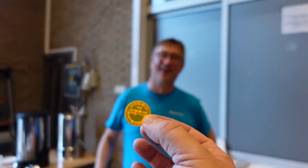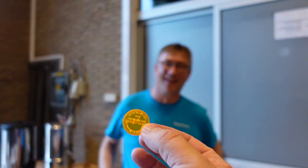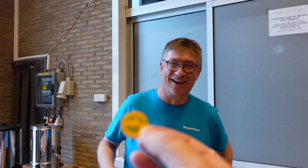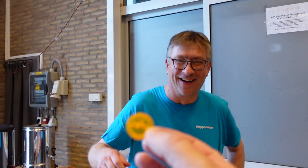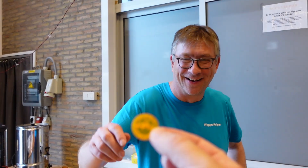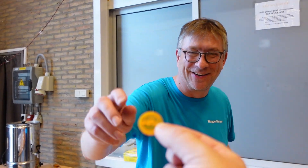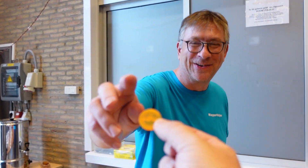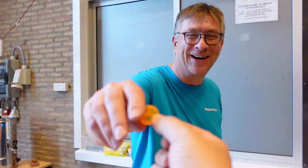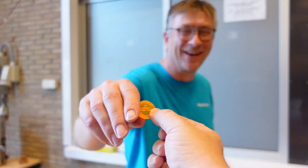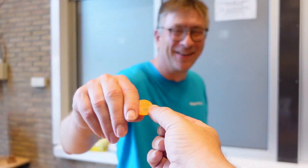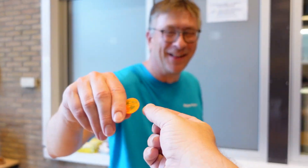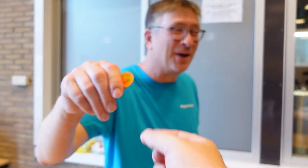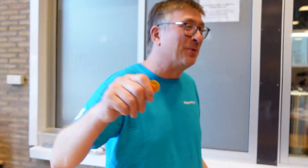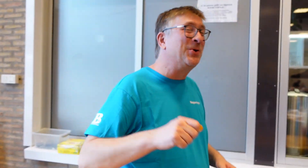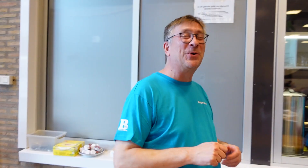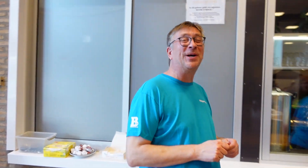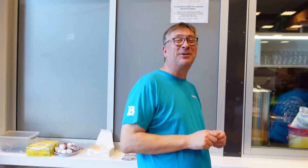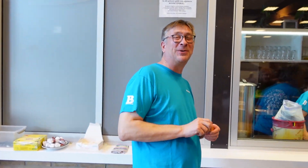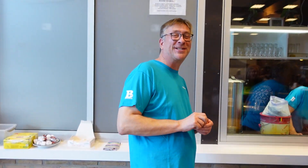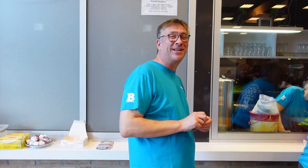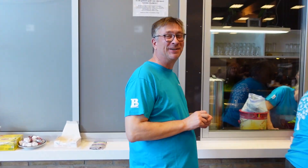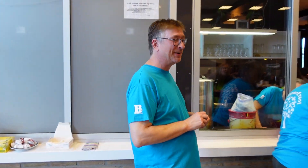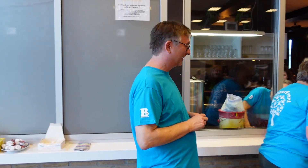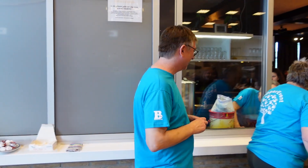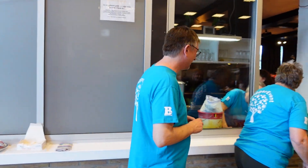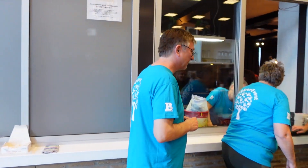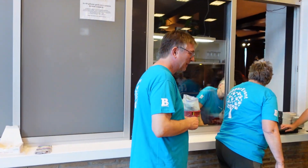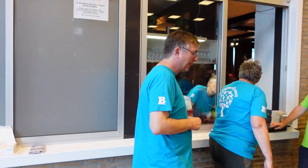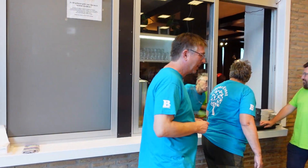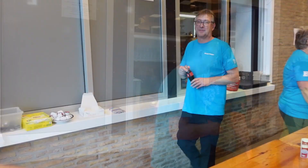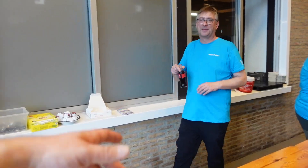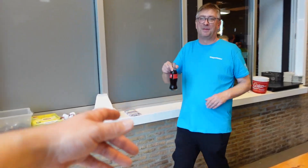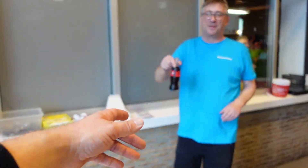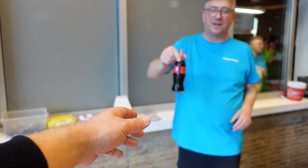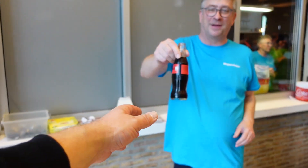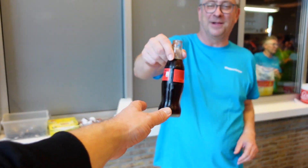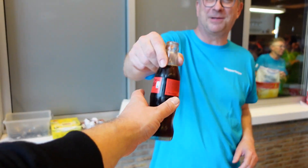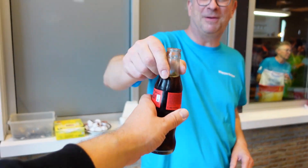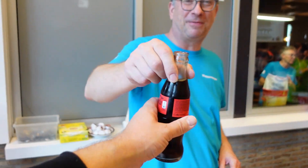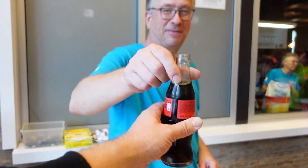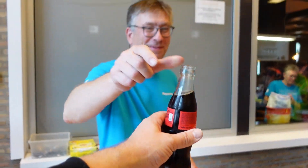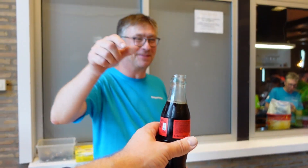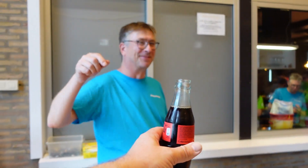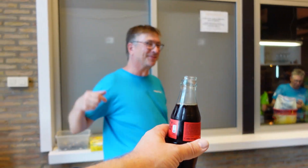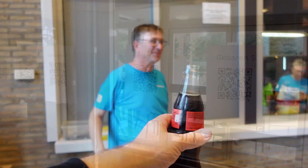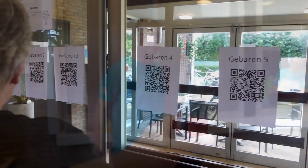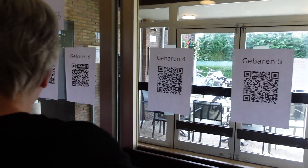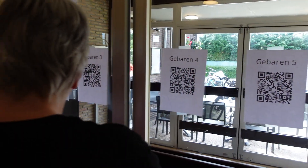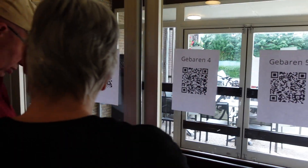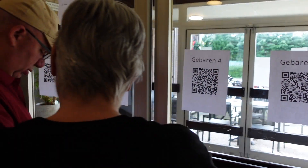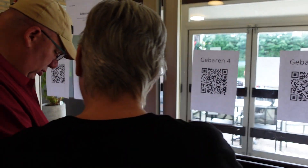een colaatje alstublieft col gewone cola col col Dankjewel Steven